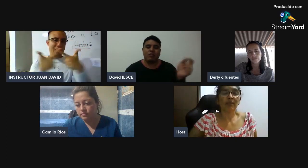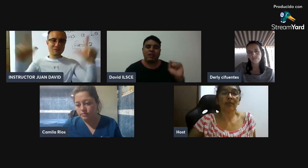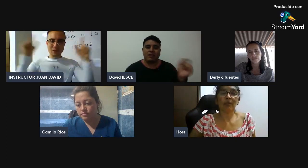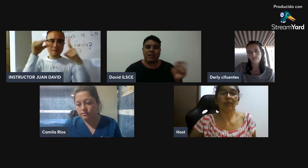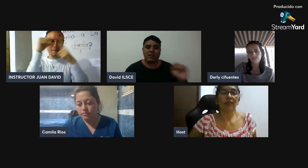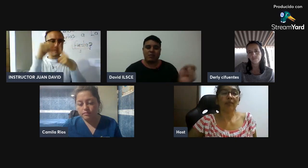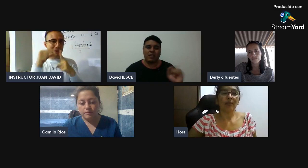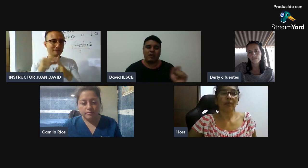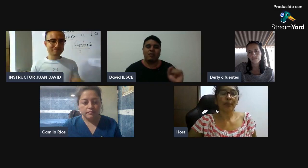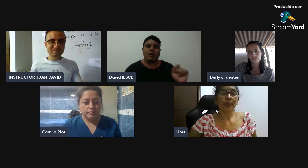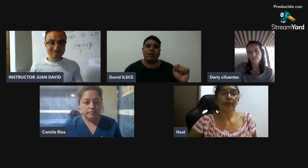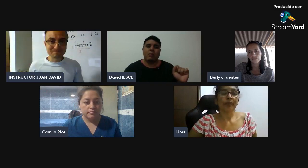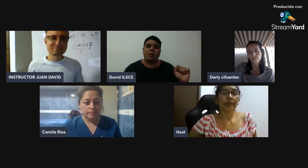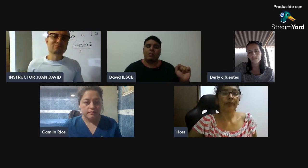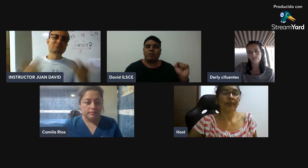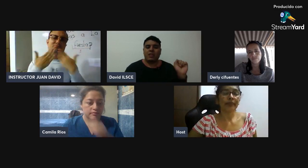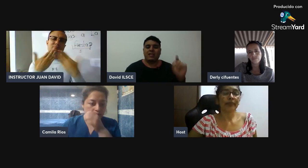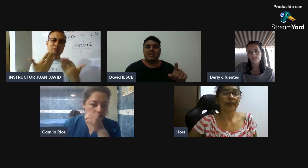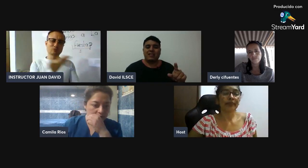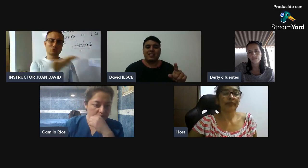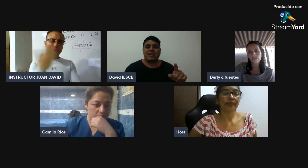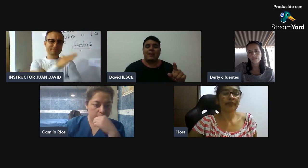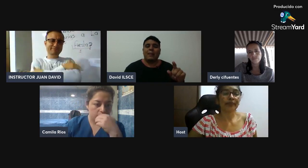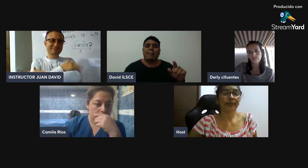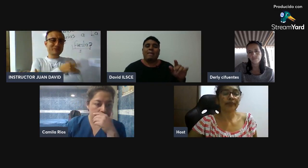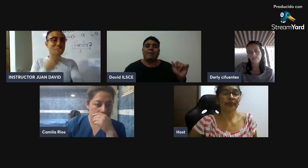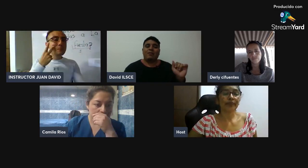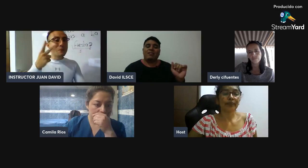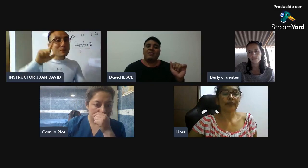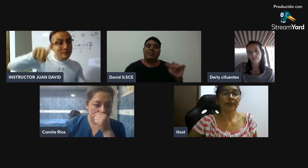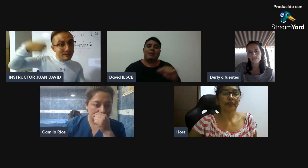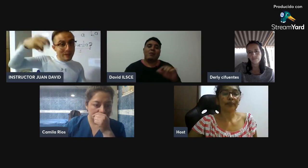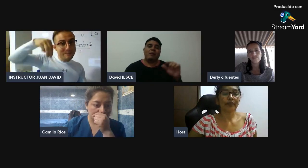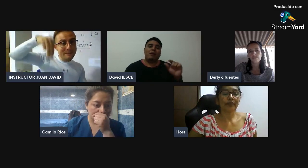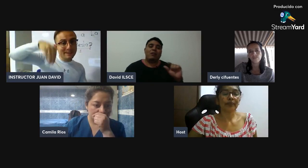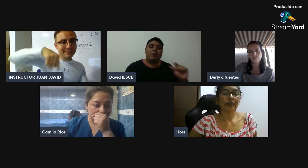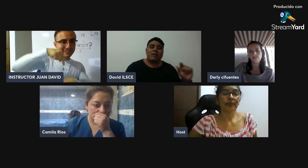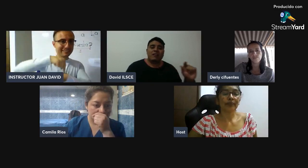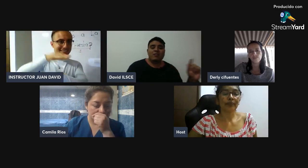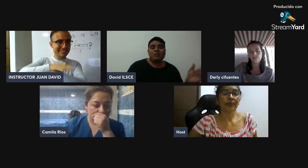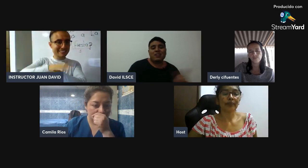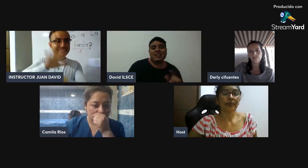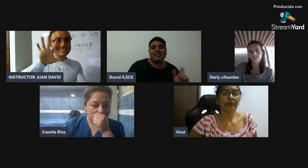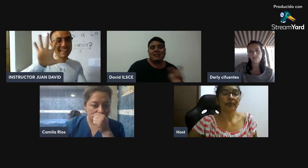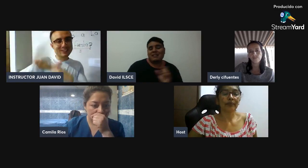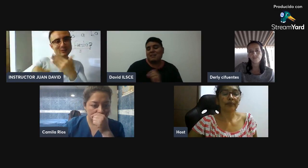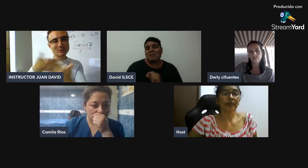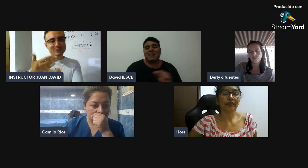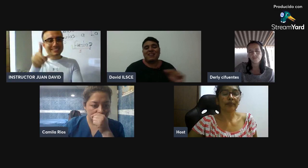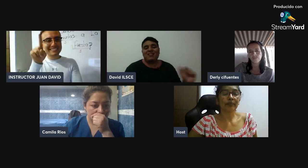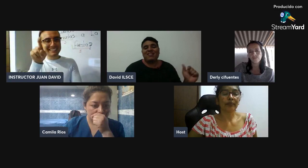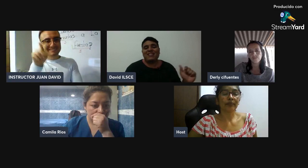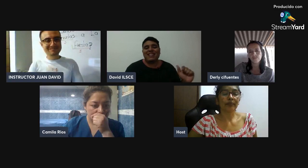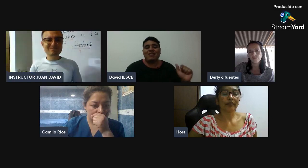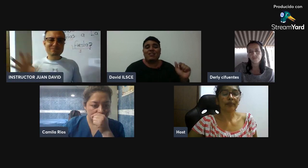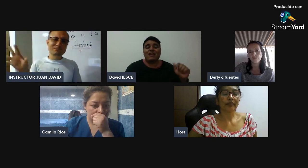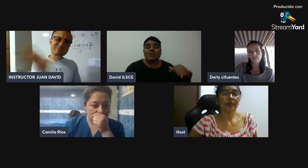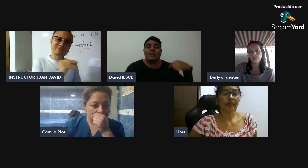habían anotado me lo pudieran decir entonces se me olvidó las palabras que ustedes se me perdieron las que tenían hasta entonces la